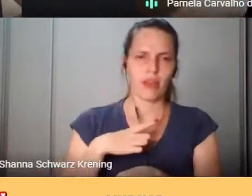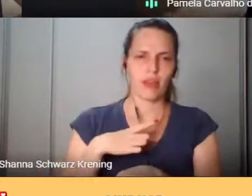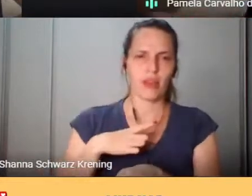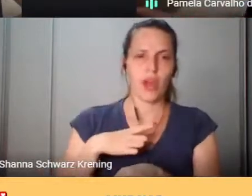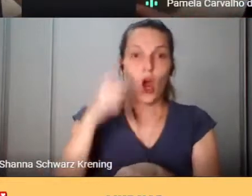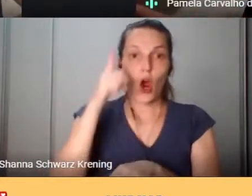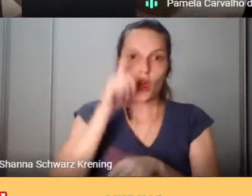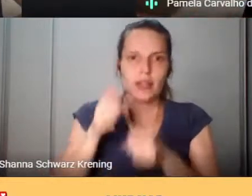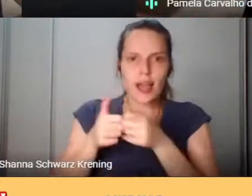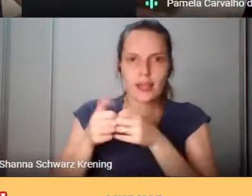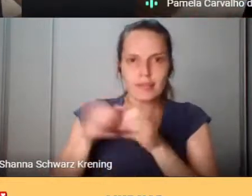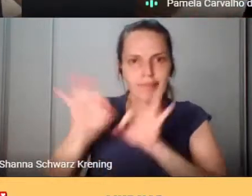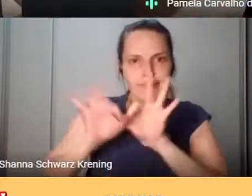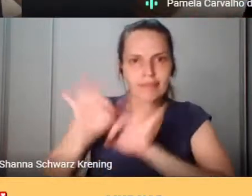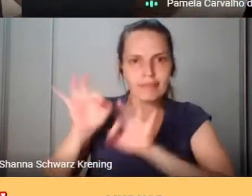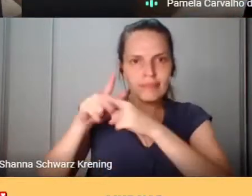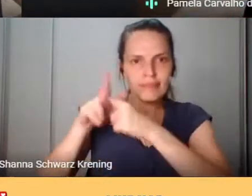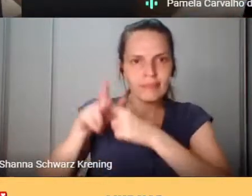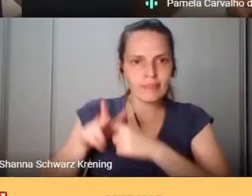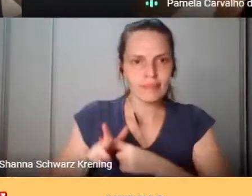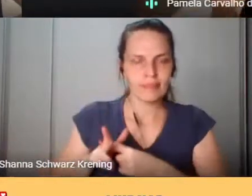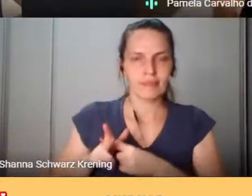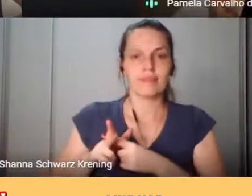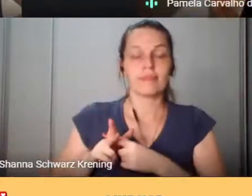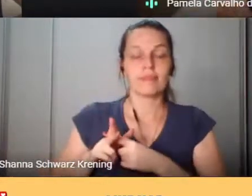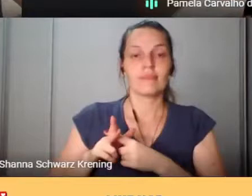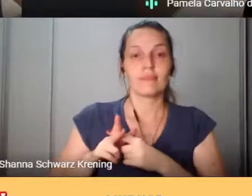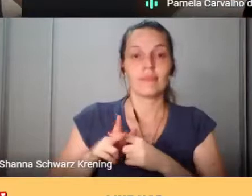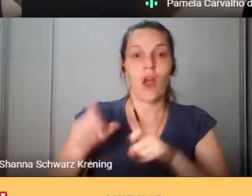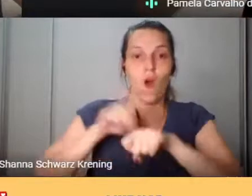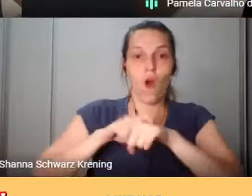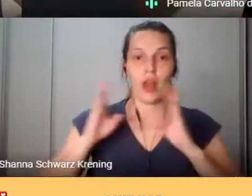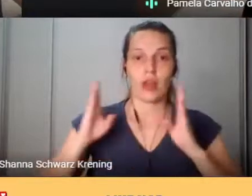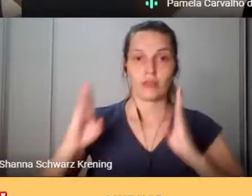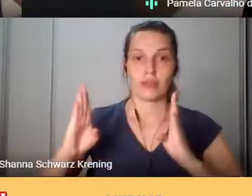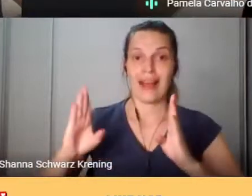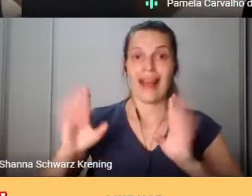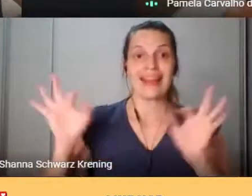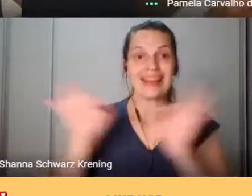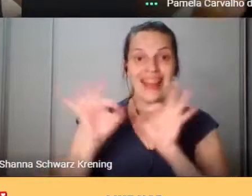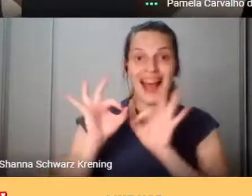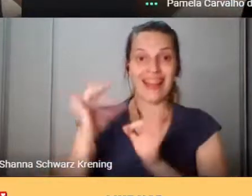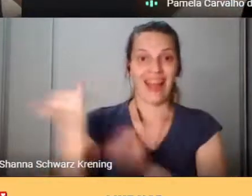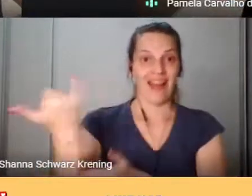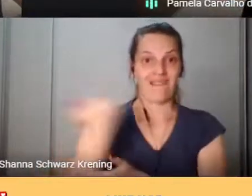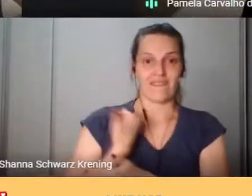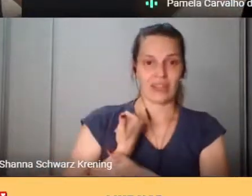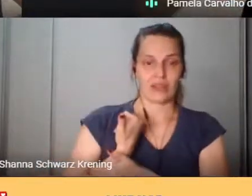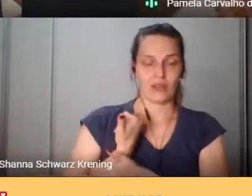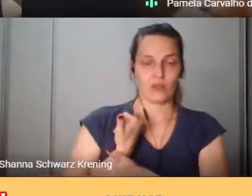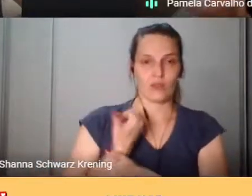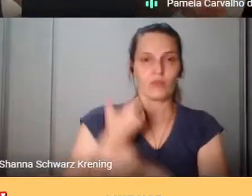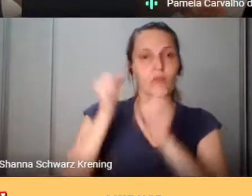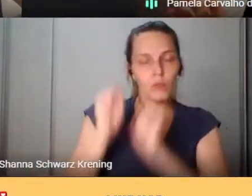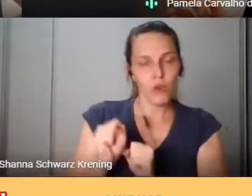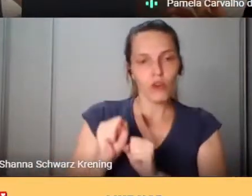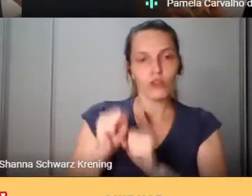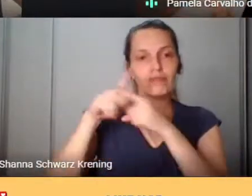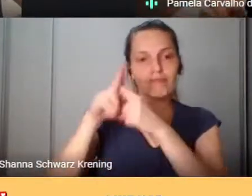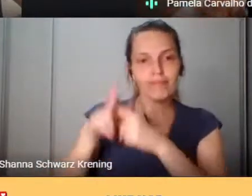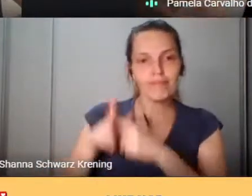programar um horário em que não vai ter notificação nenhuma, e tu pode personalizar isso também, para que